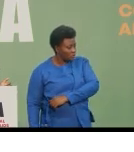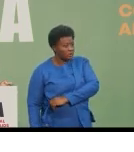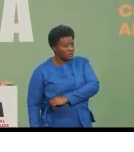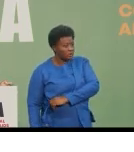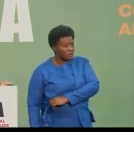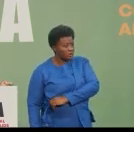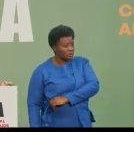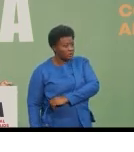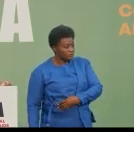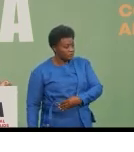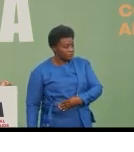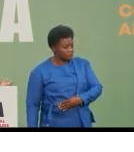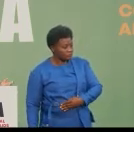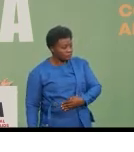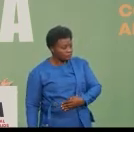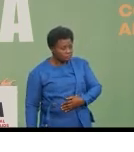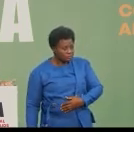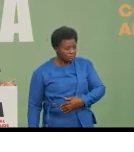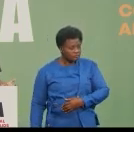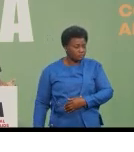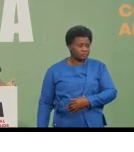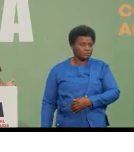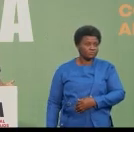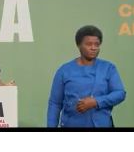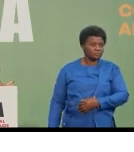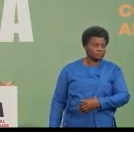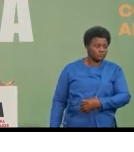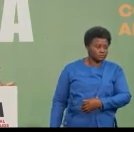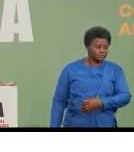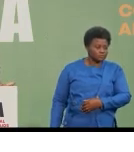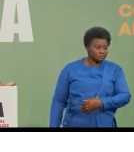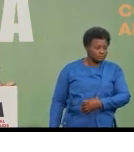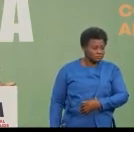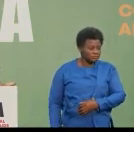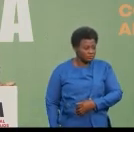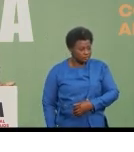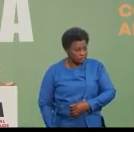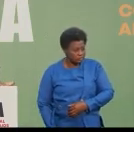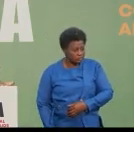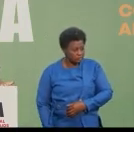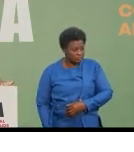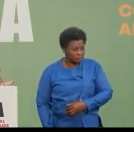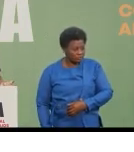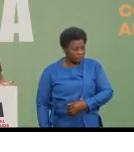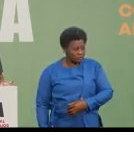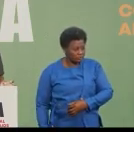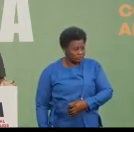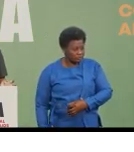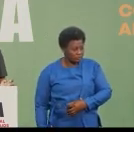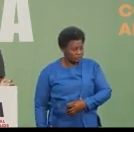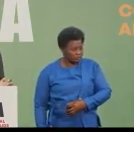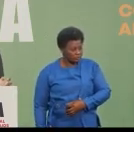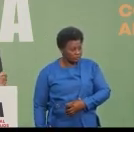par exemple, il y avait 110 000 enfants qui étaient morts et la moyenne